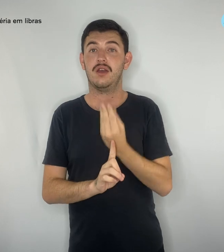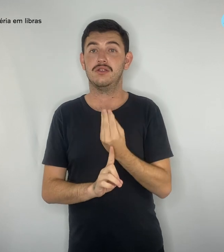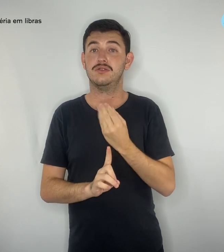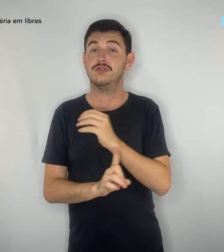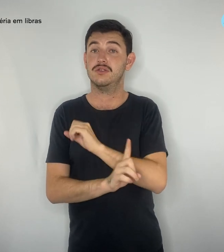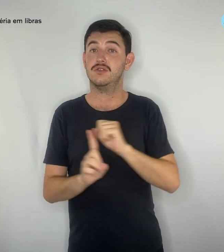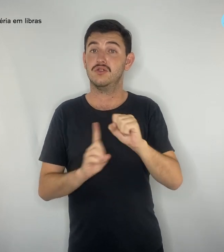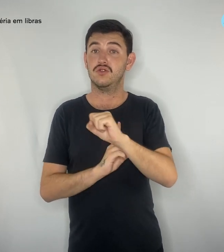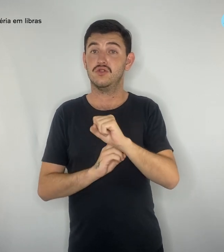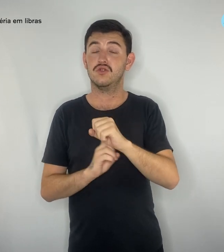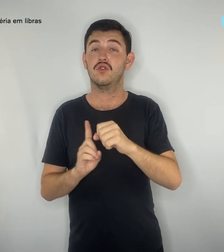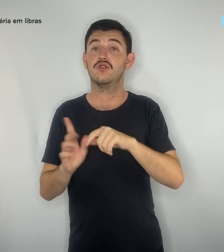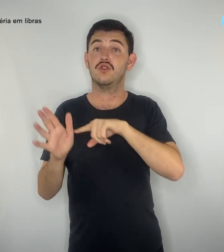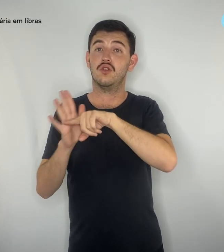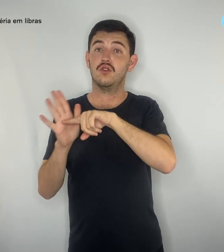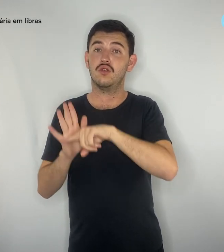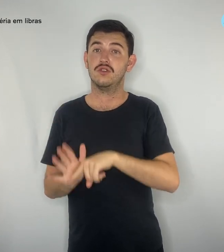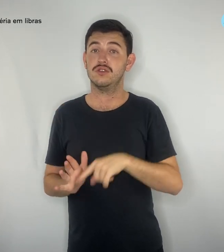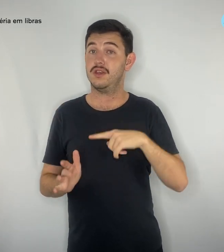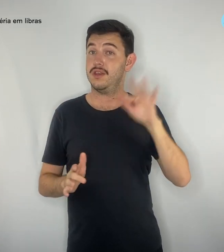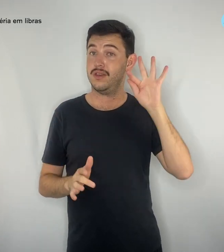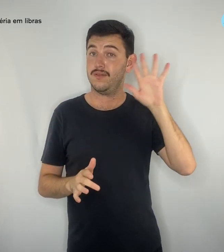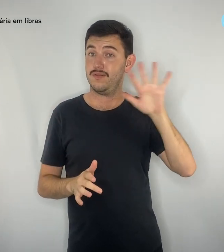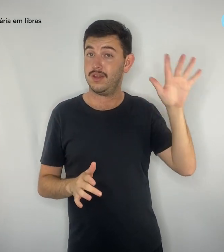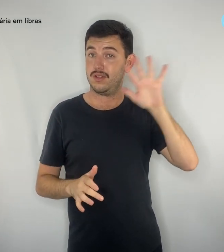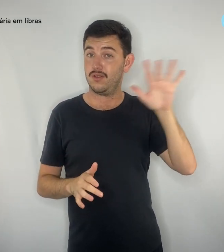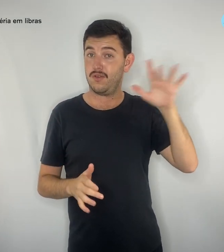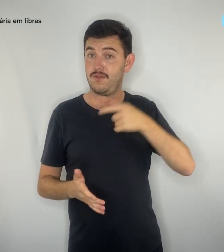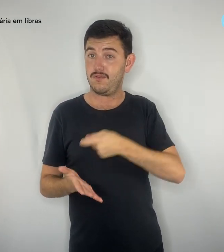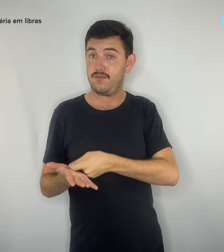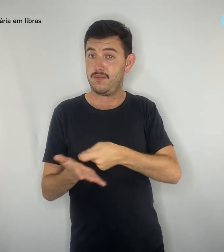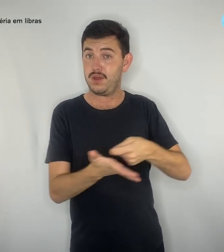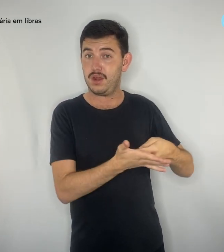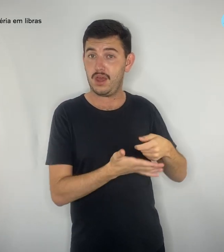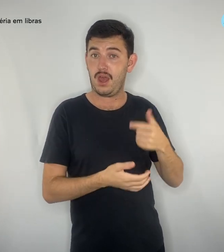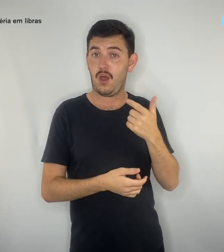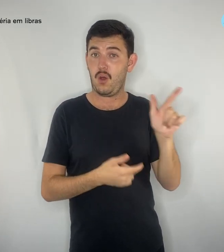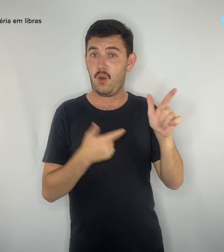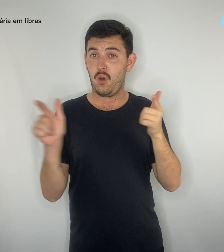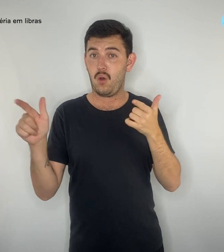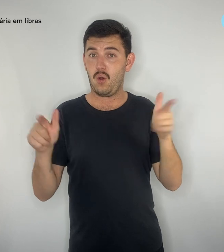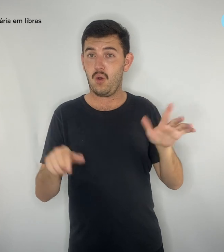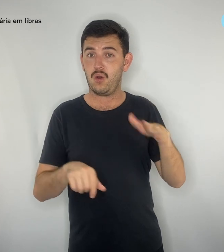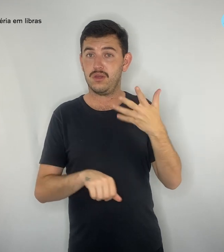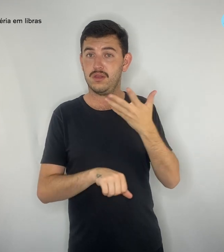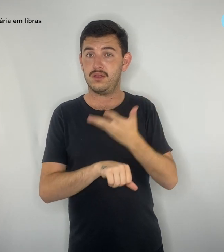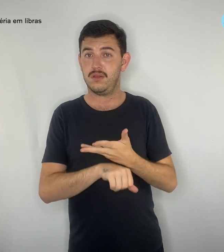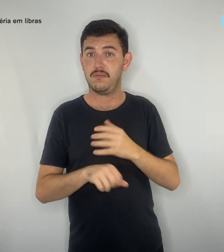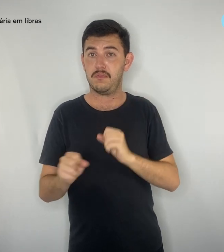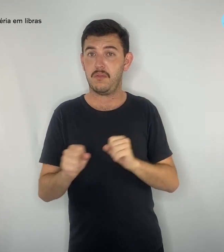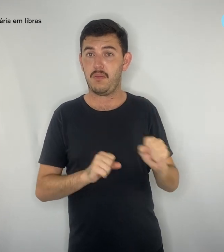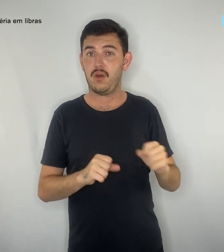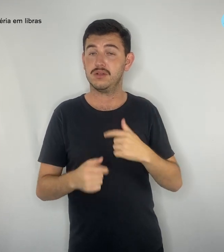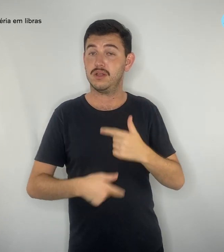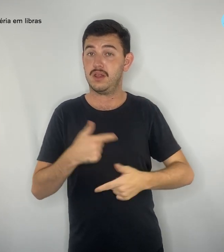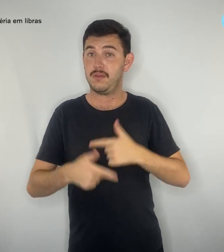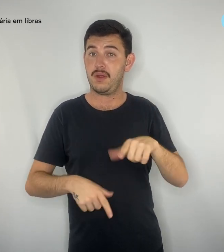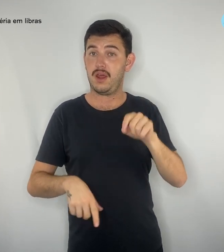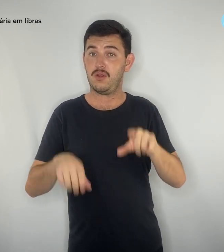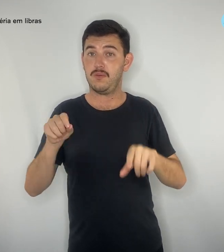obrigatórias, podendo o restante ser trabalhado de modo optativo pelo profissional em sala de